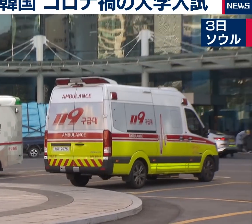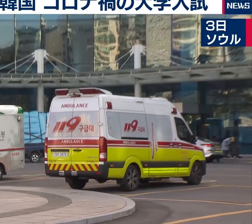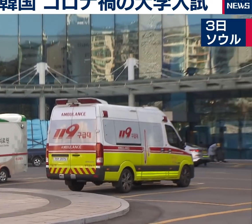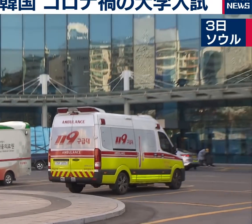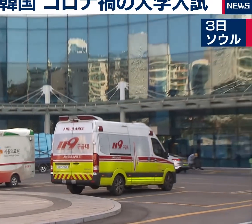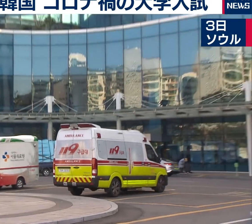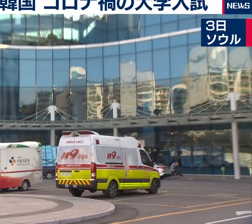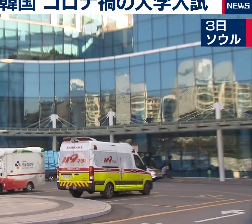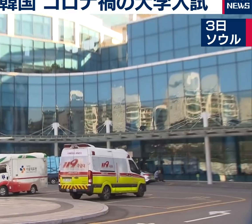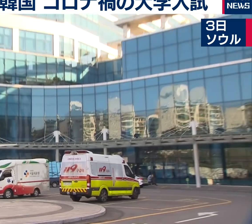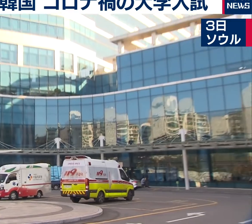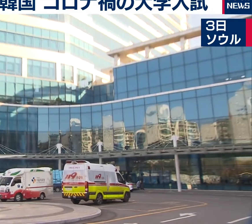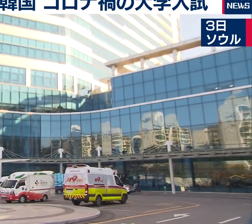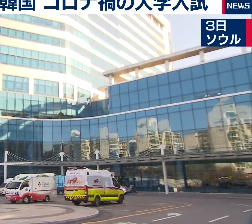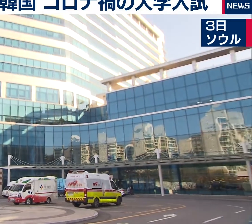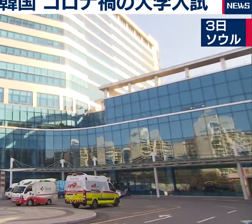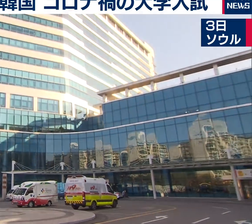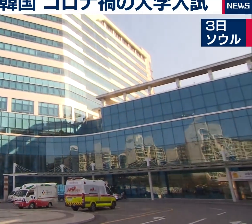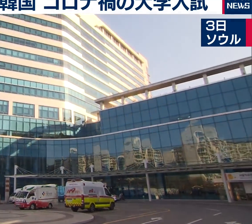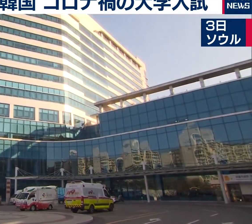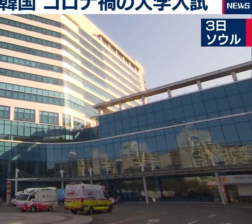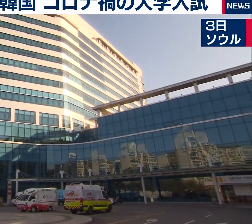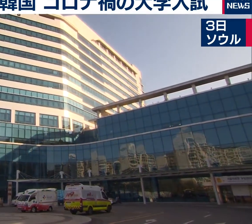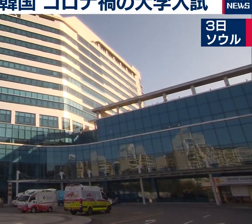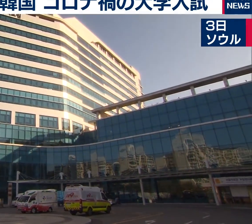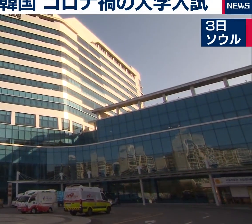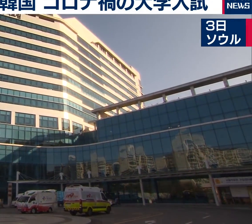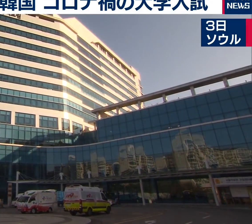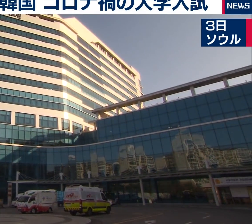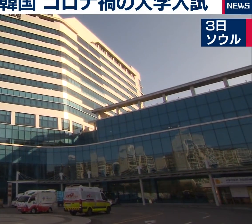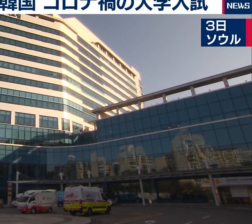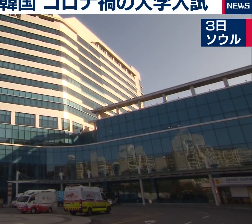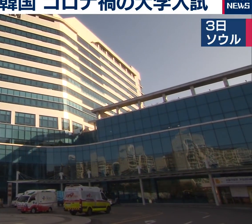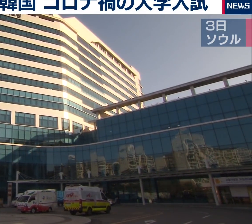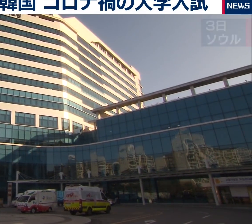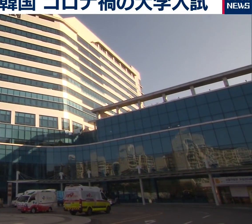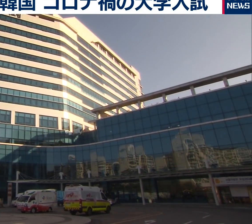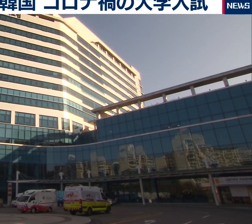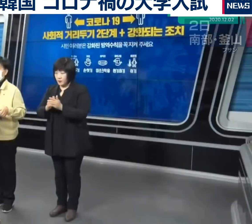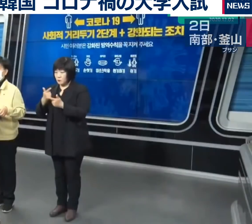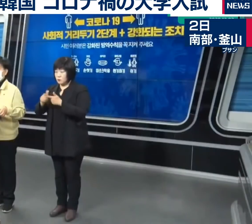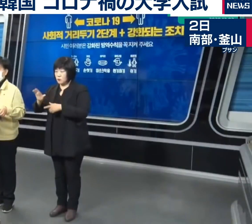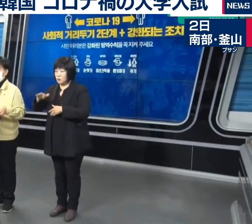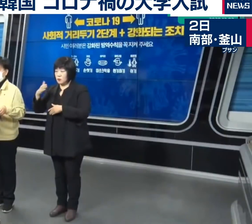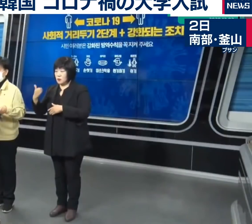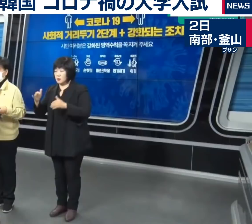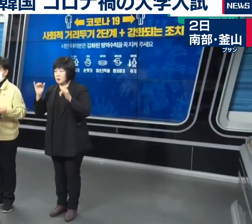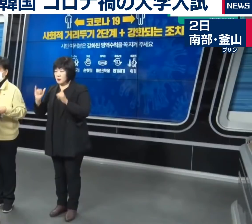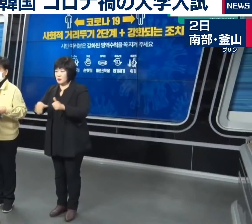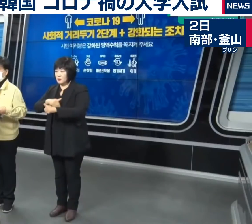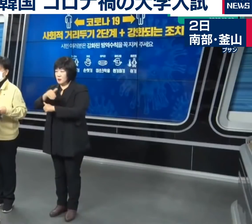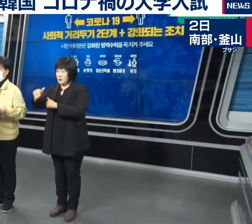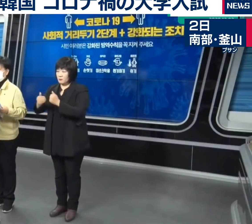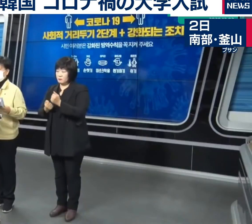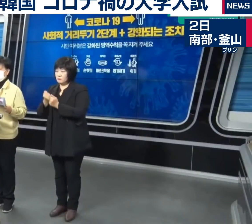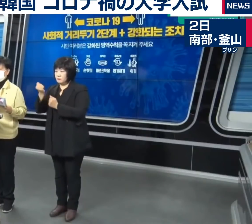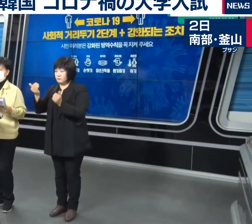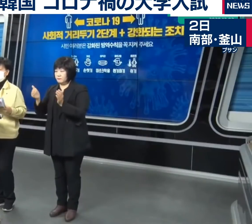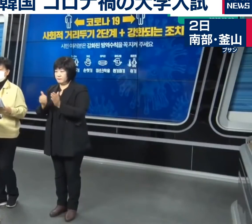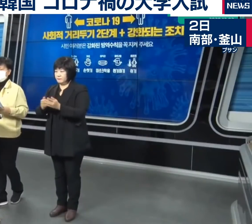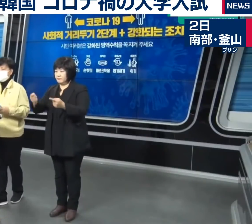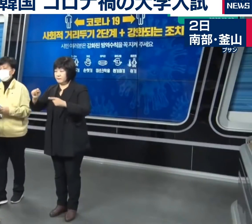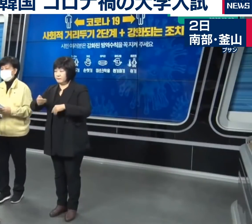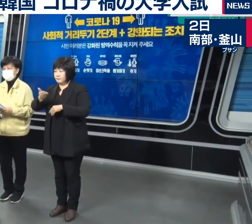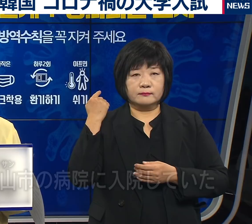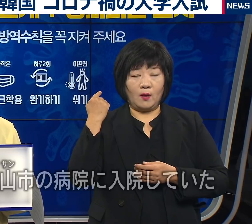524 를 다시 갱 깔지 오니 기웃기웃 야노 되요 쌀의 다 더 유고 들었어 싸라 민아 은 분업 싼데 와